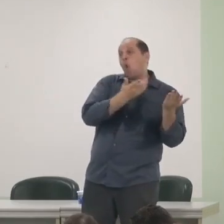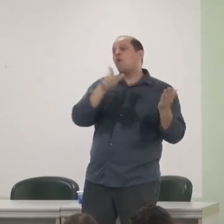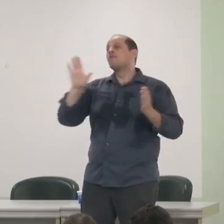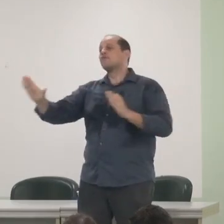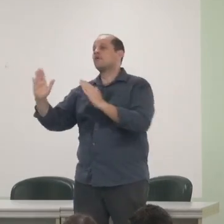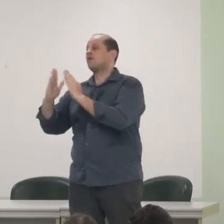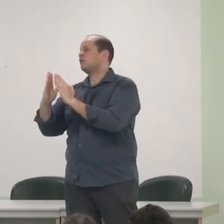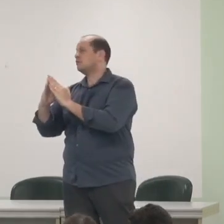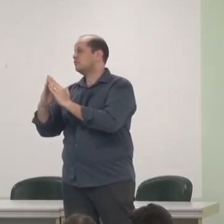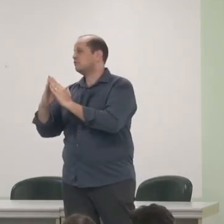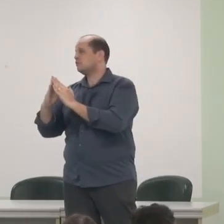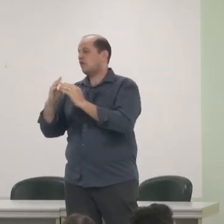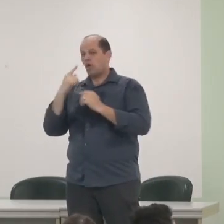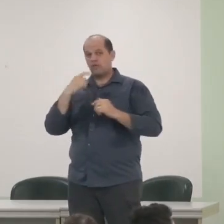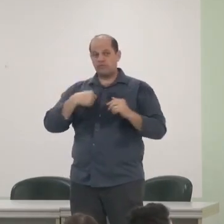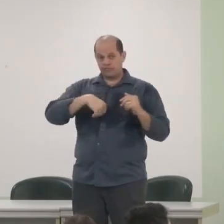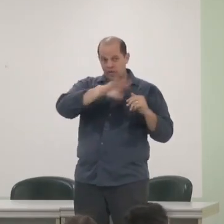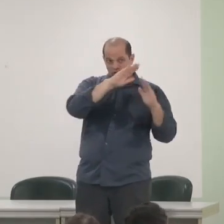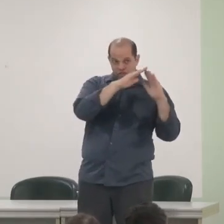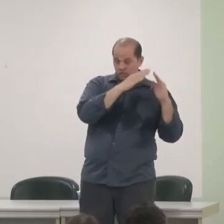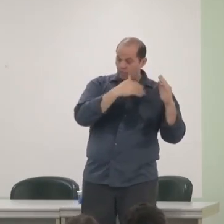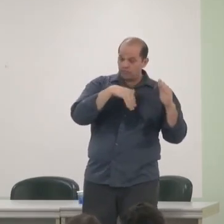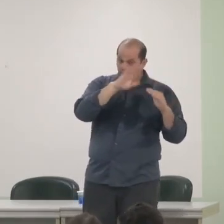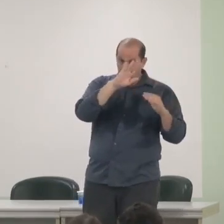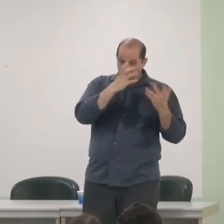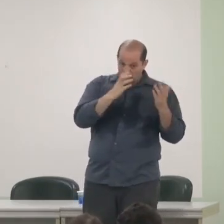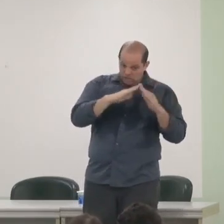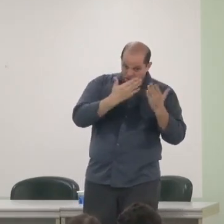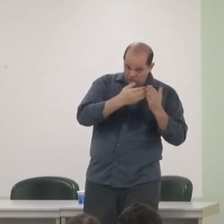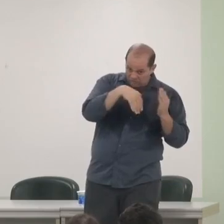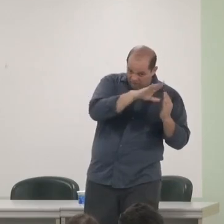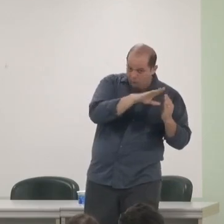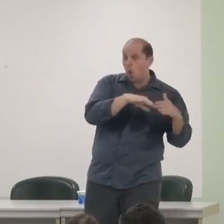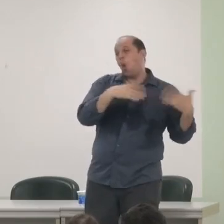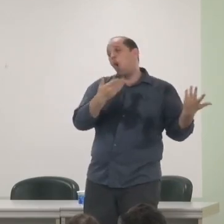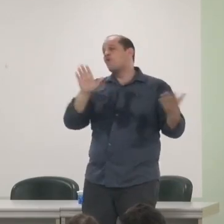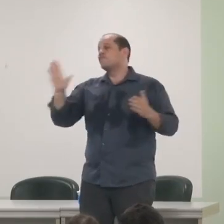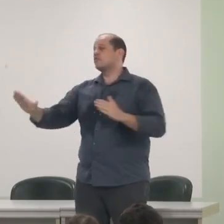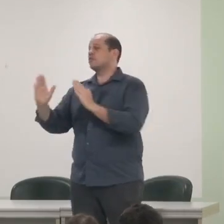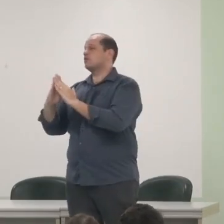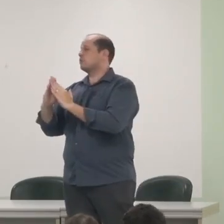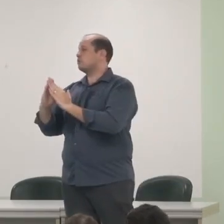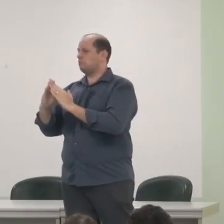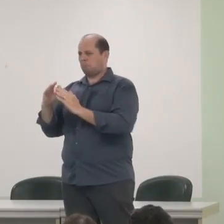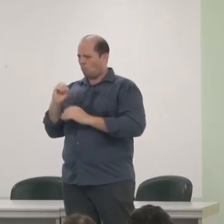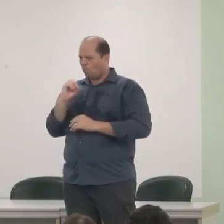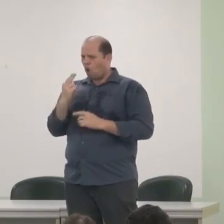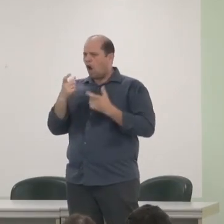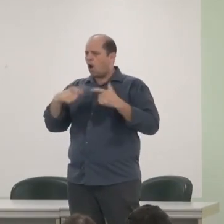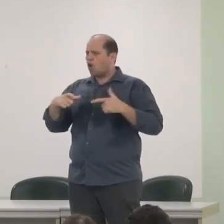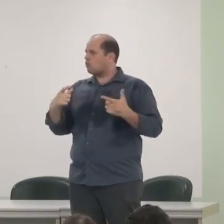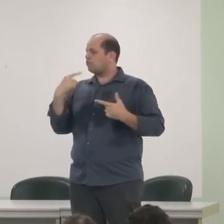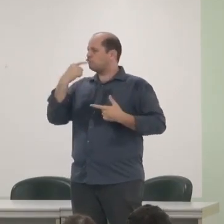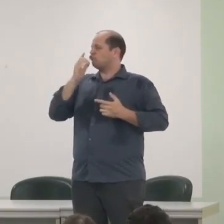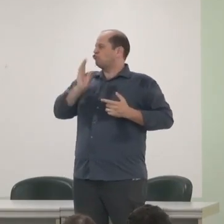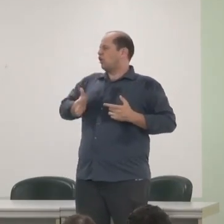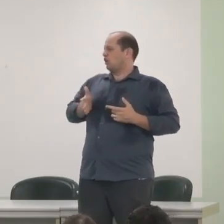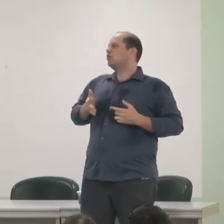pelas pessoas surdas, né? Então, o mas, o ou, né? Você vai na escola ou você vai ficar em casa, né? Às vezes eu não uso um